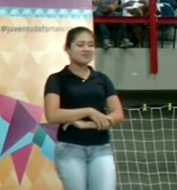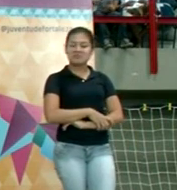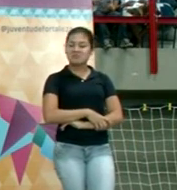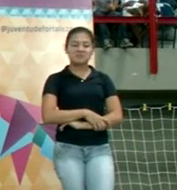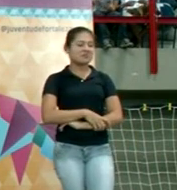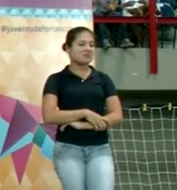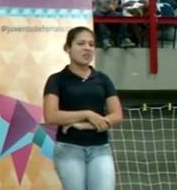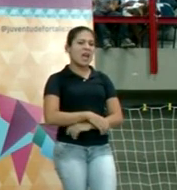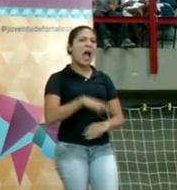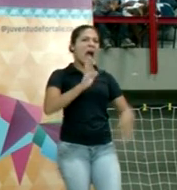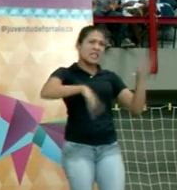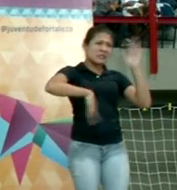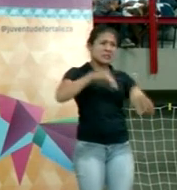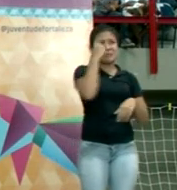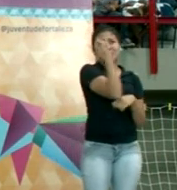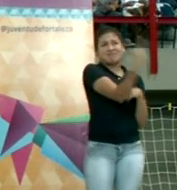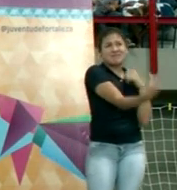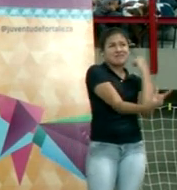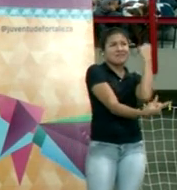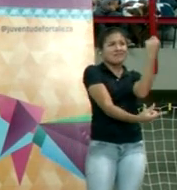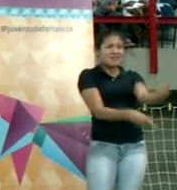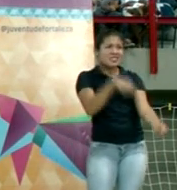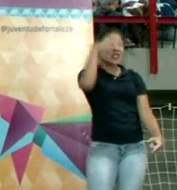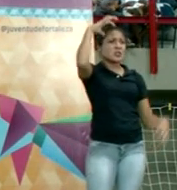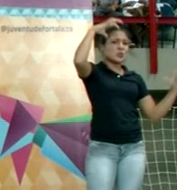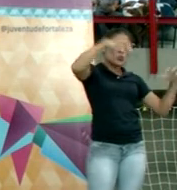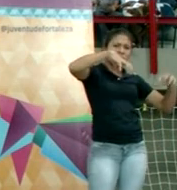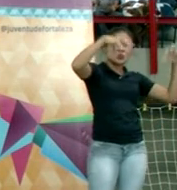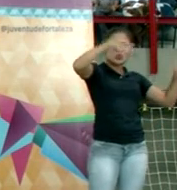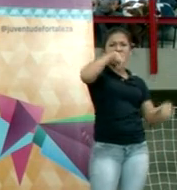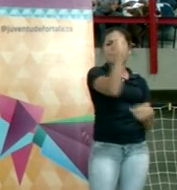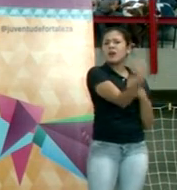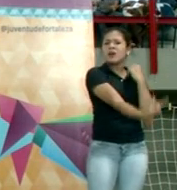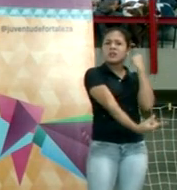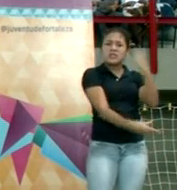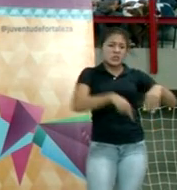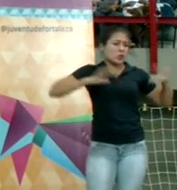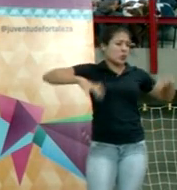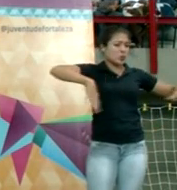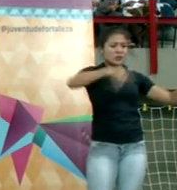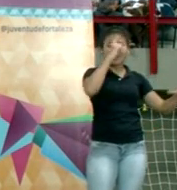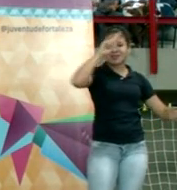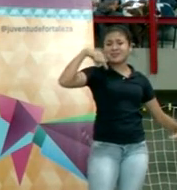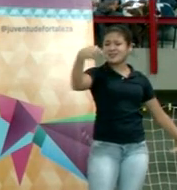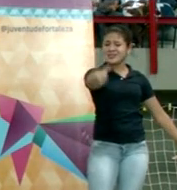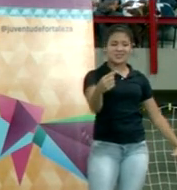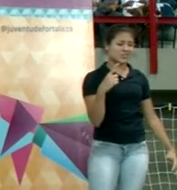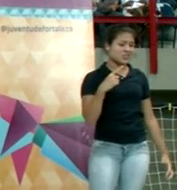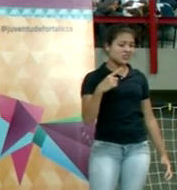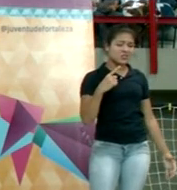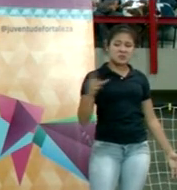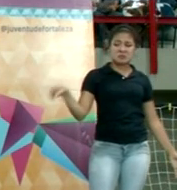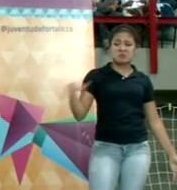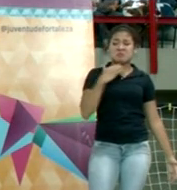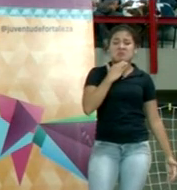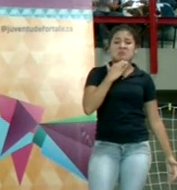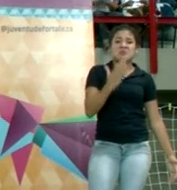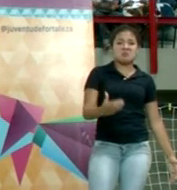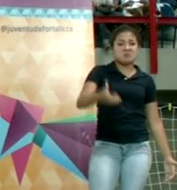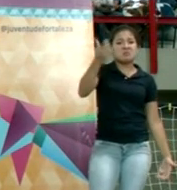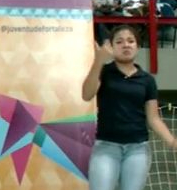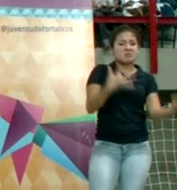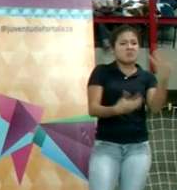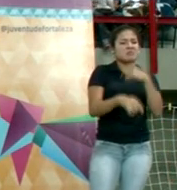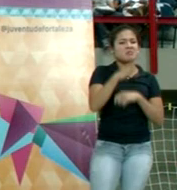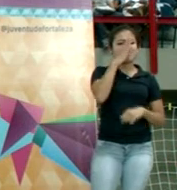mas tempestade, para ser o país que mais tem raio no mundo e morrer 2 pessoas por dia, isso te dá a noção de como o